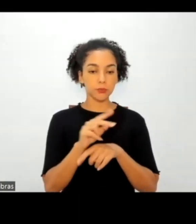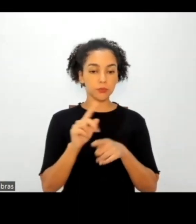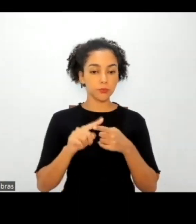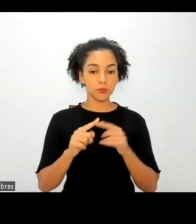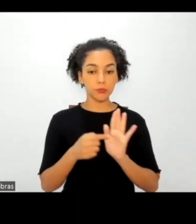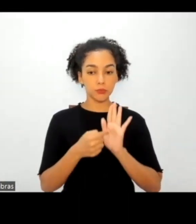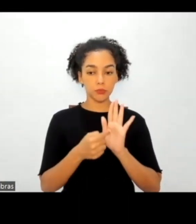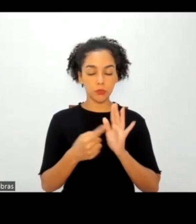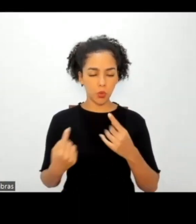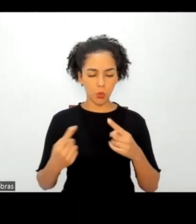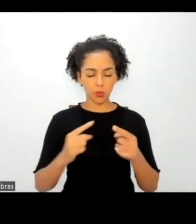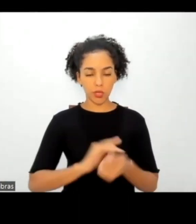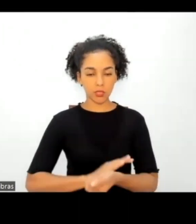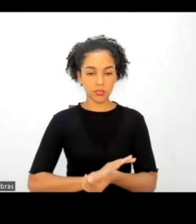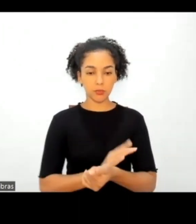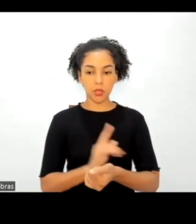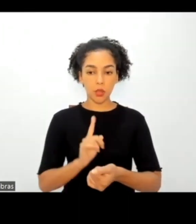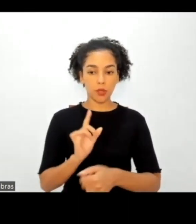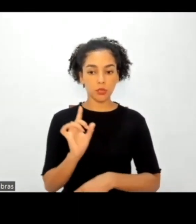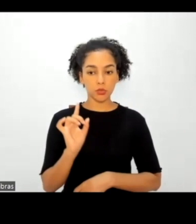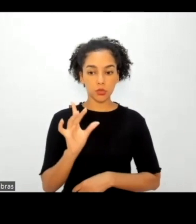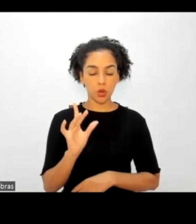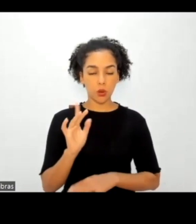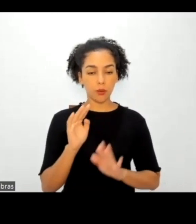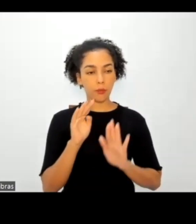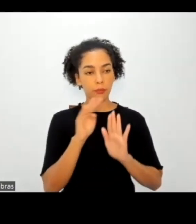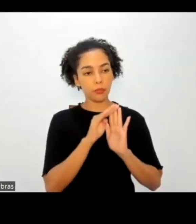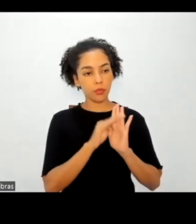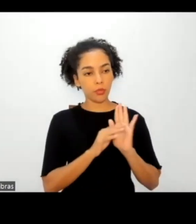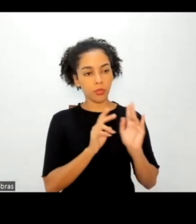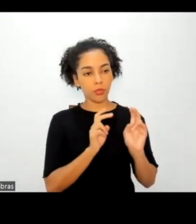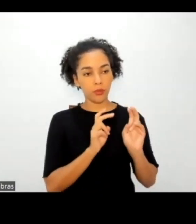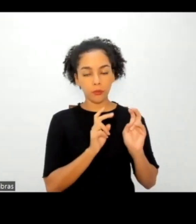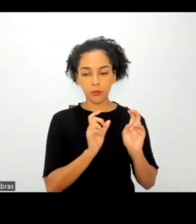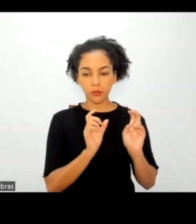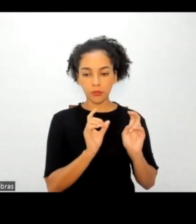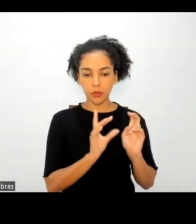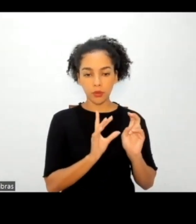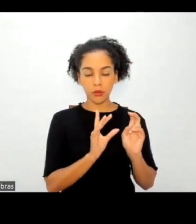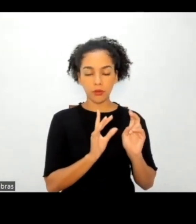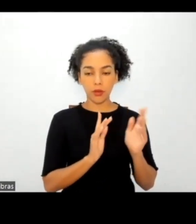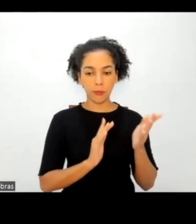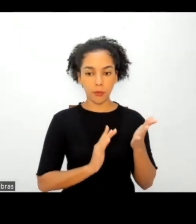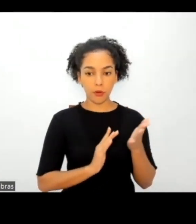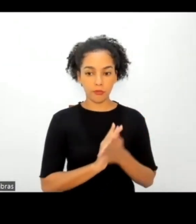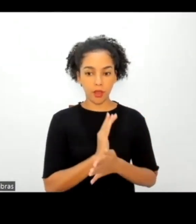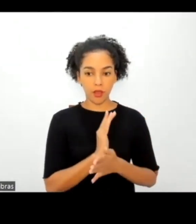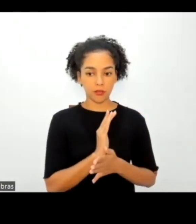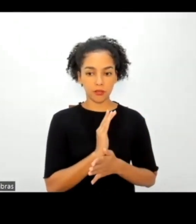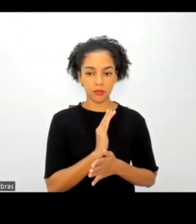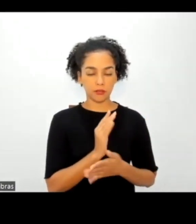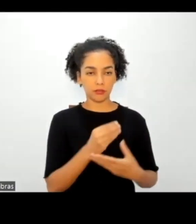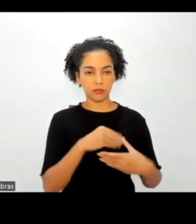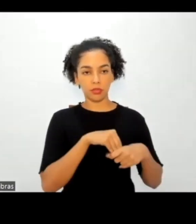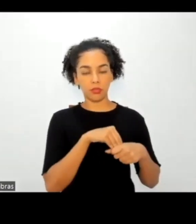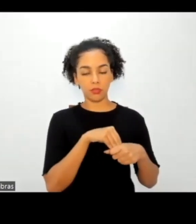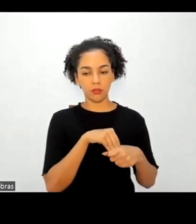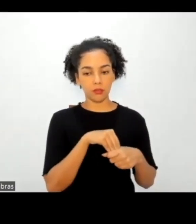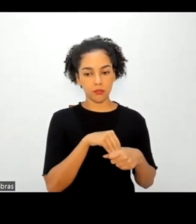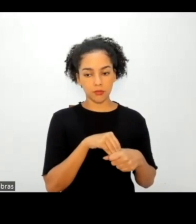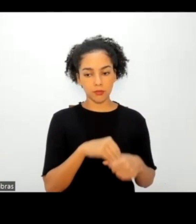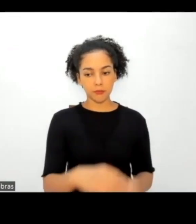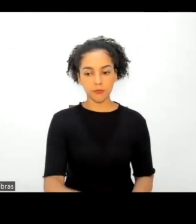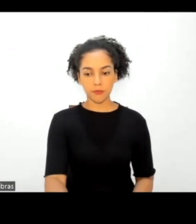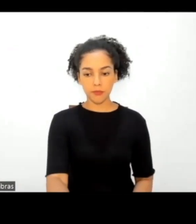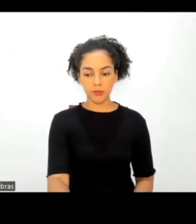assim, não se restringe a uma pauta, né, enfim, uma deliberação aprovada no interior do conjunto, né, que enfim,